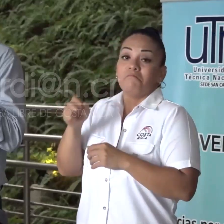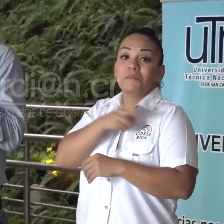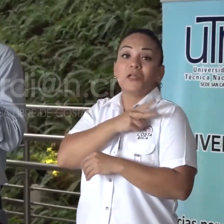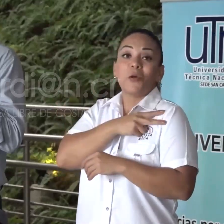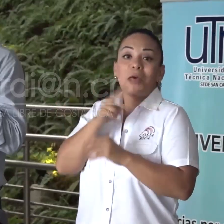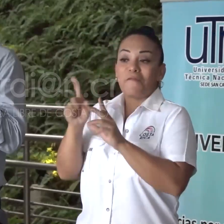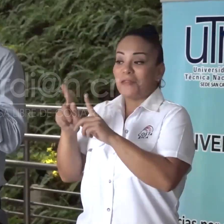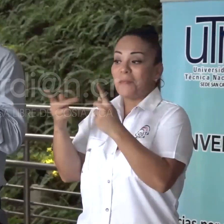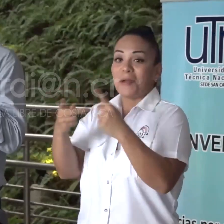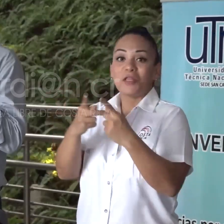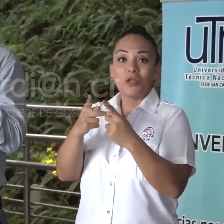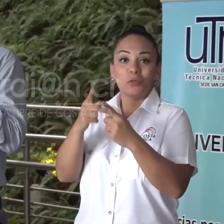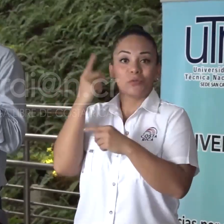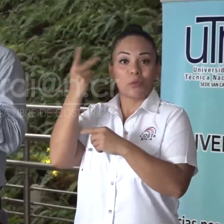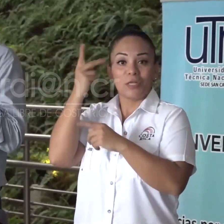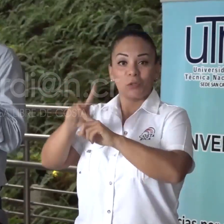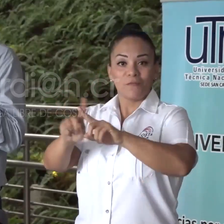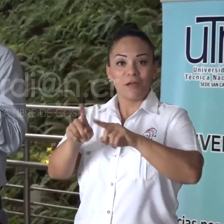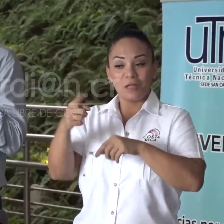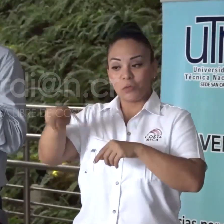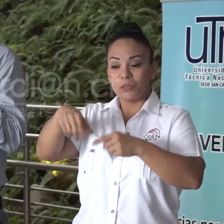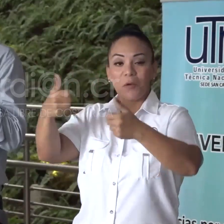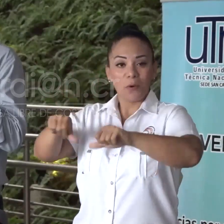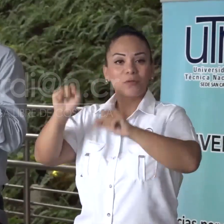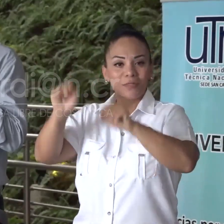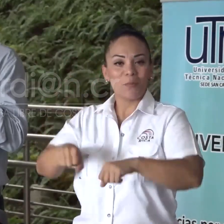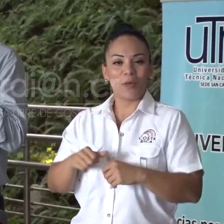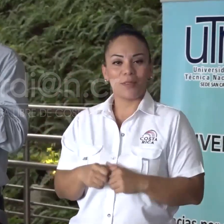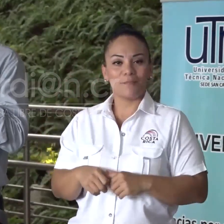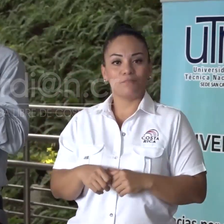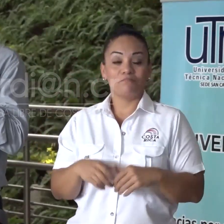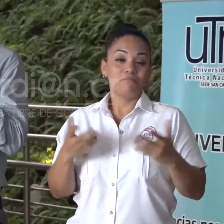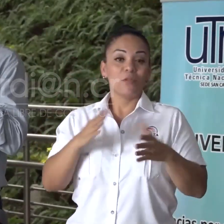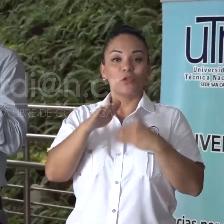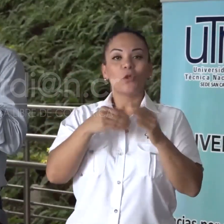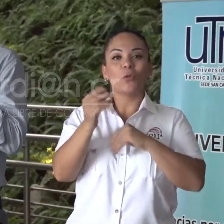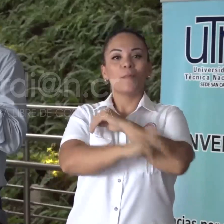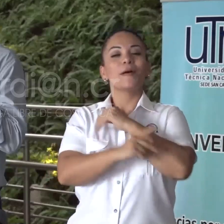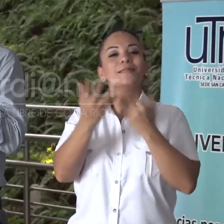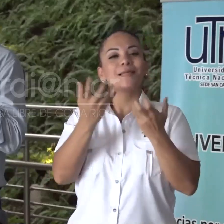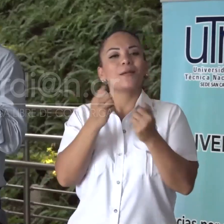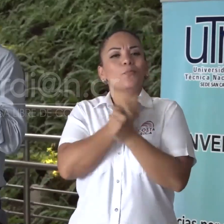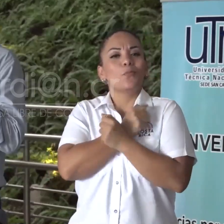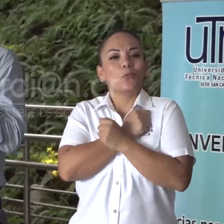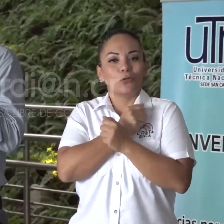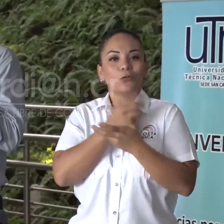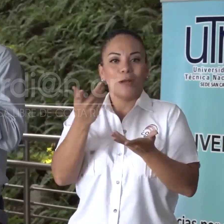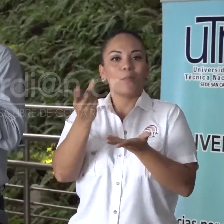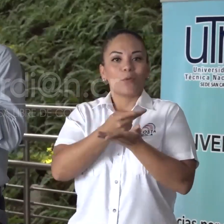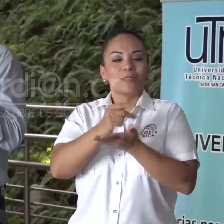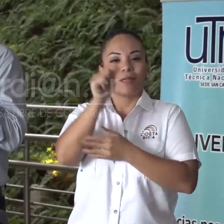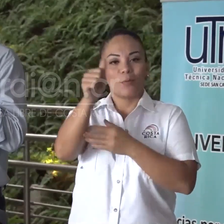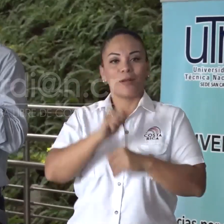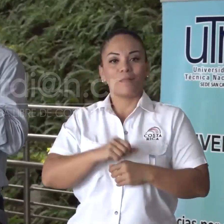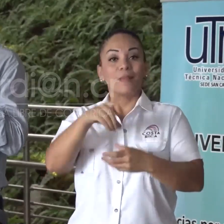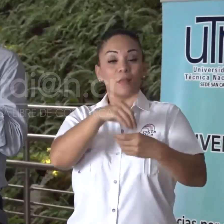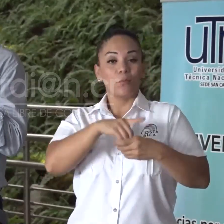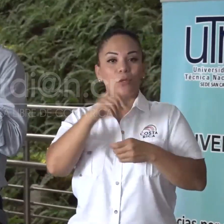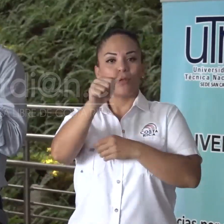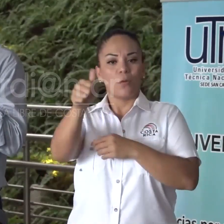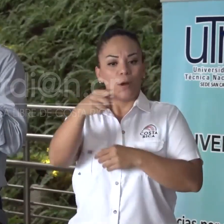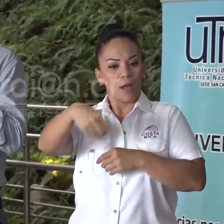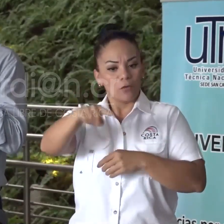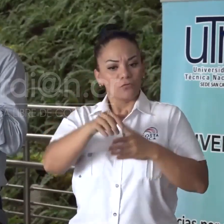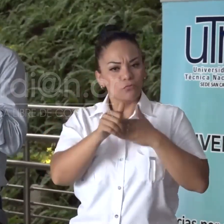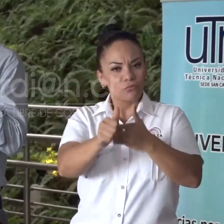Si los jefes de fracción se ponen de acuerdo, yo creo que todo el país quiere mucho a la provincia de Alajuela y los diputados de Alajuela son gente de